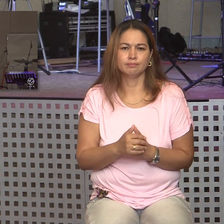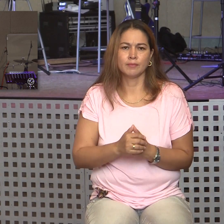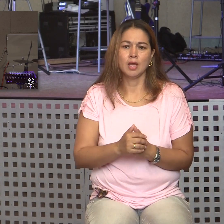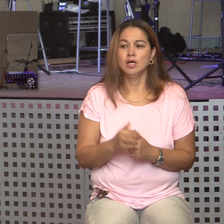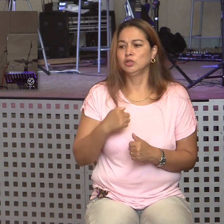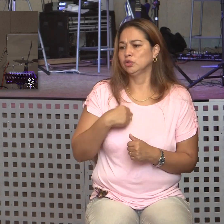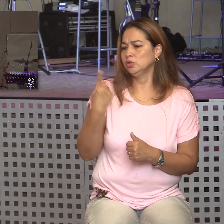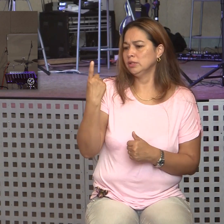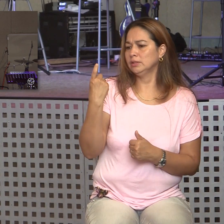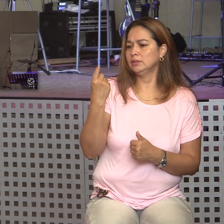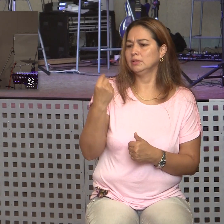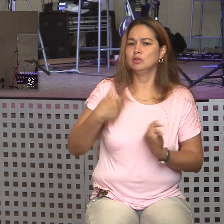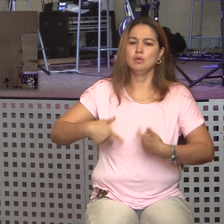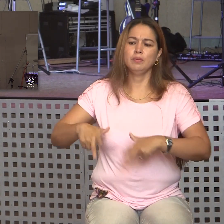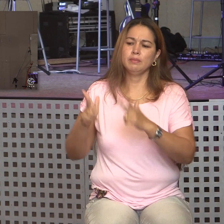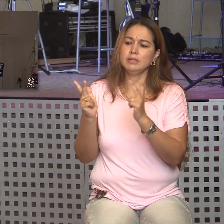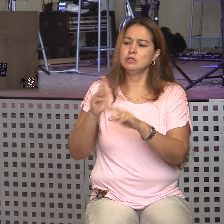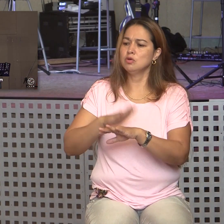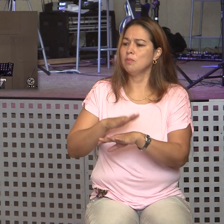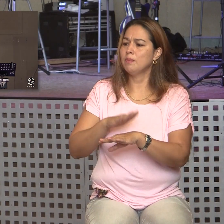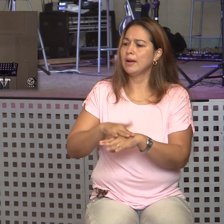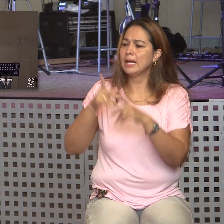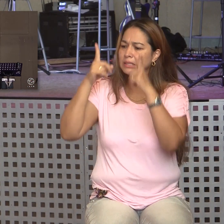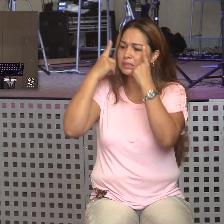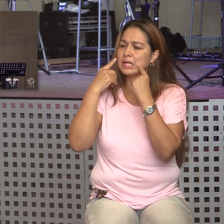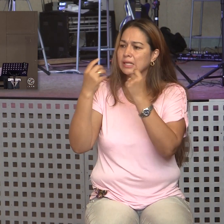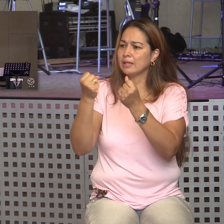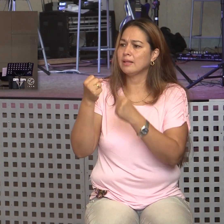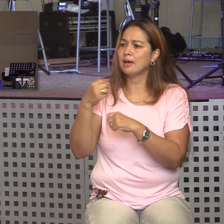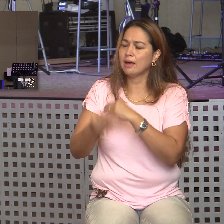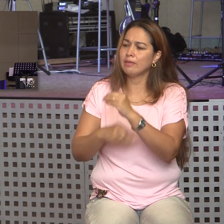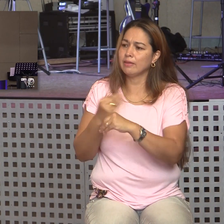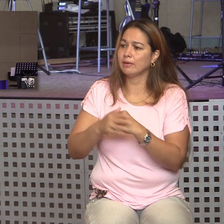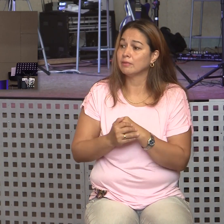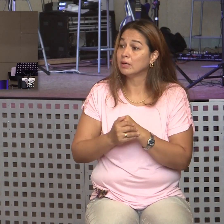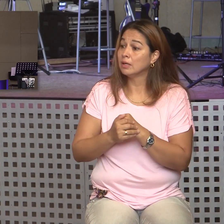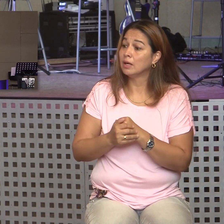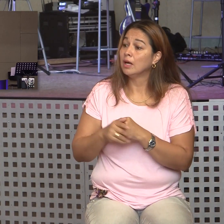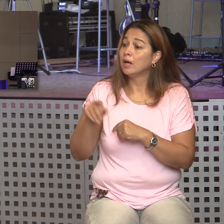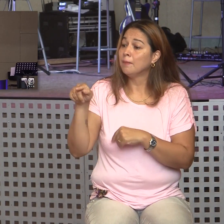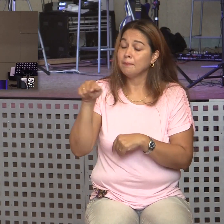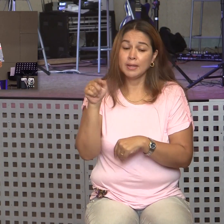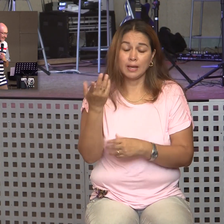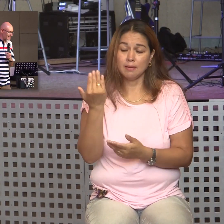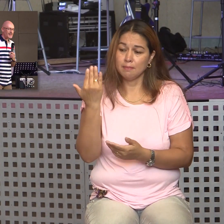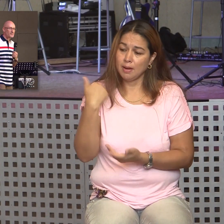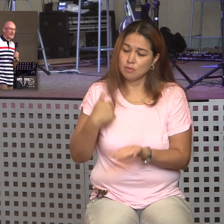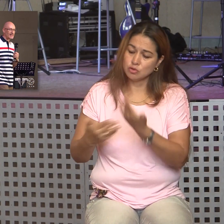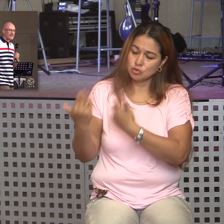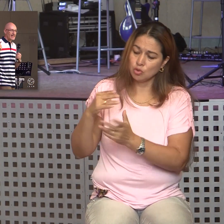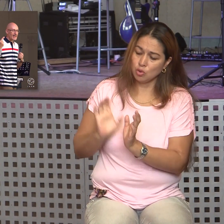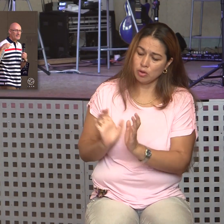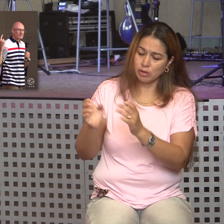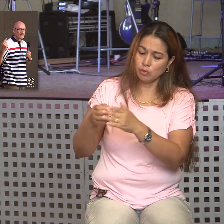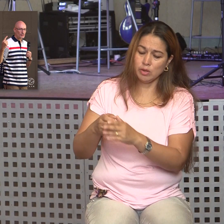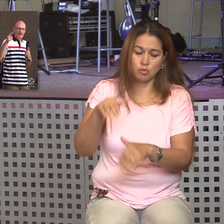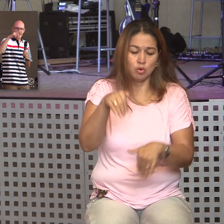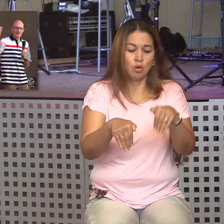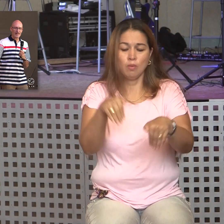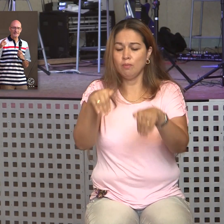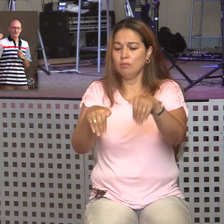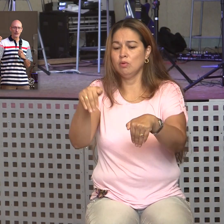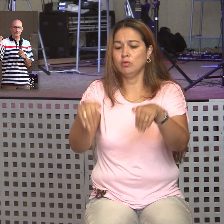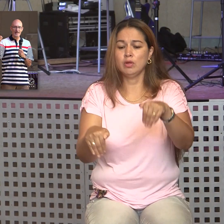No, se han encontrado con eso, han actuado y ahora vienen las represalias. La primera casi siempre es la misma historia